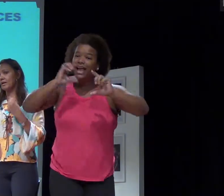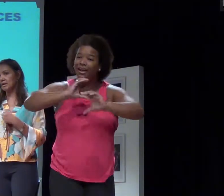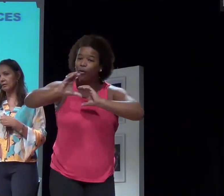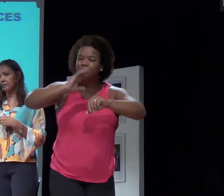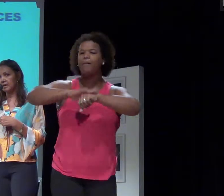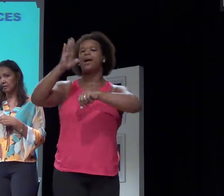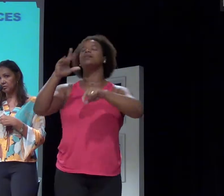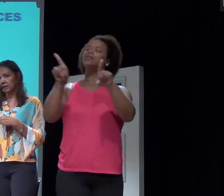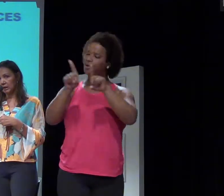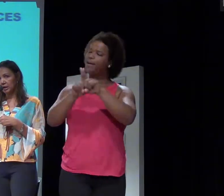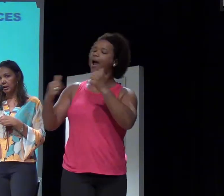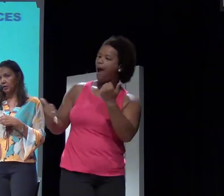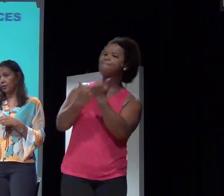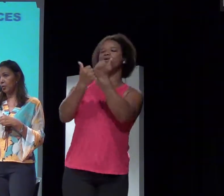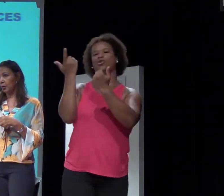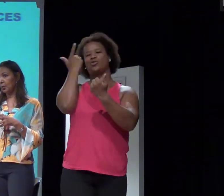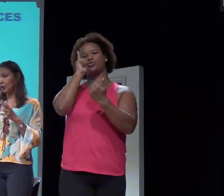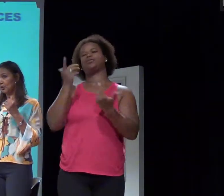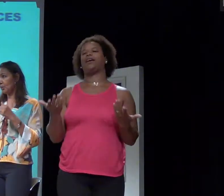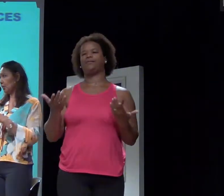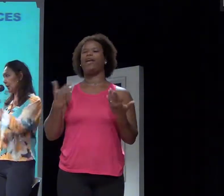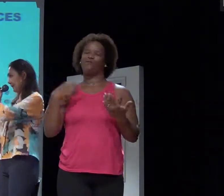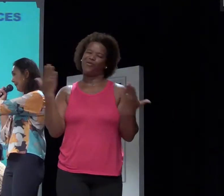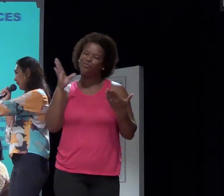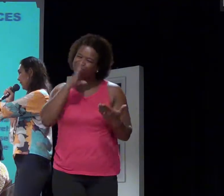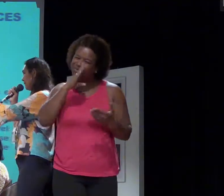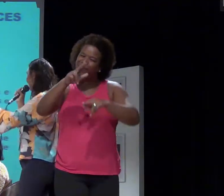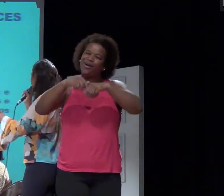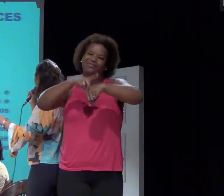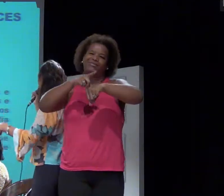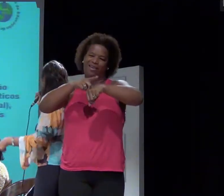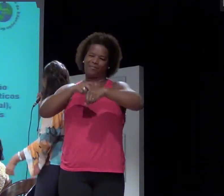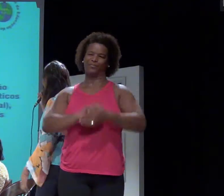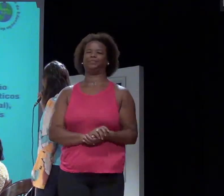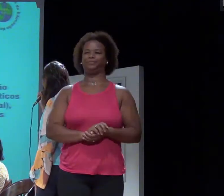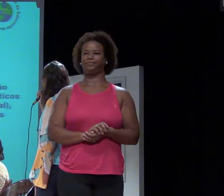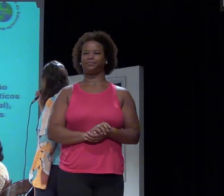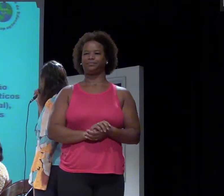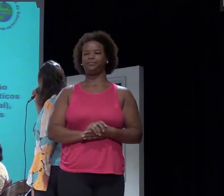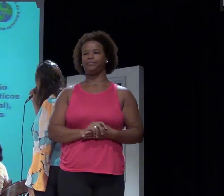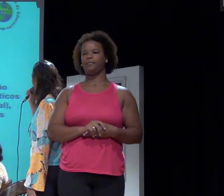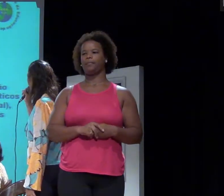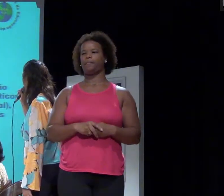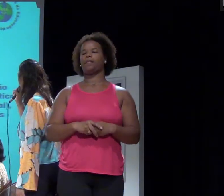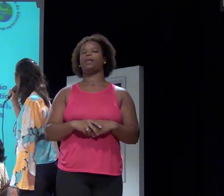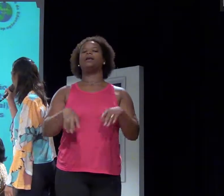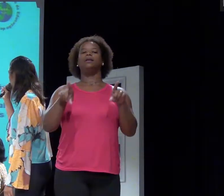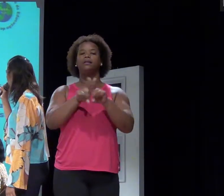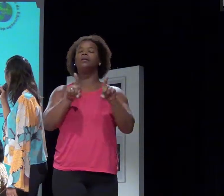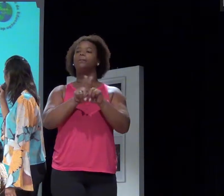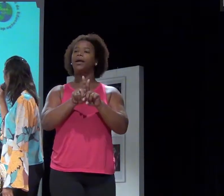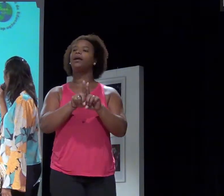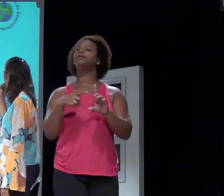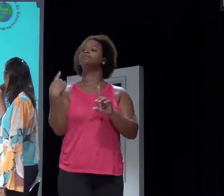apoio a esses filhos eles vão ter. Eu vou correr um pouquinho só porque o tempo já está se esgotando. No nosso estúdio, nós também